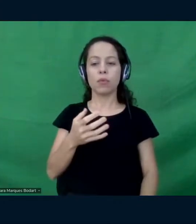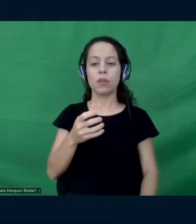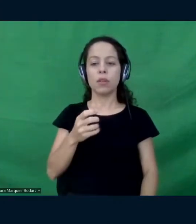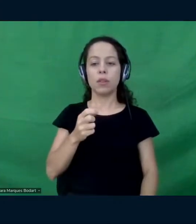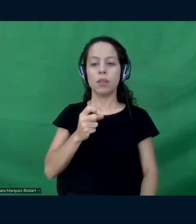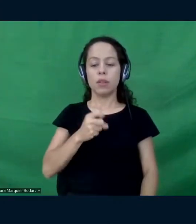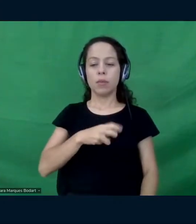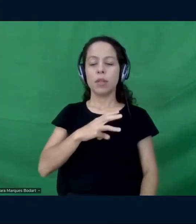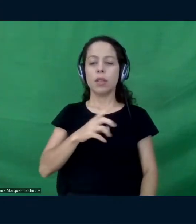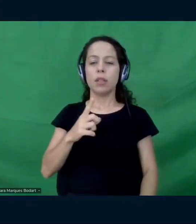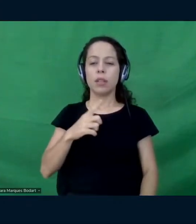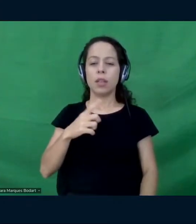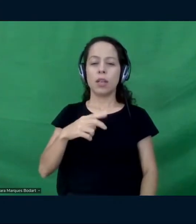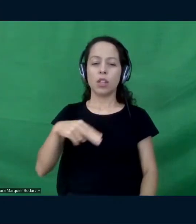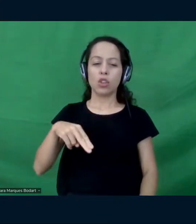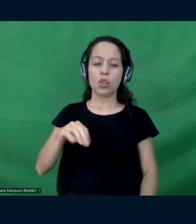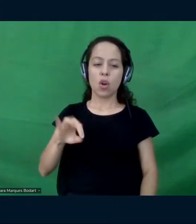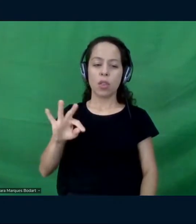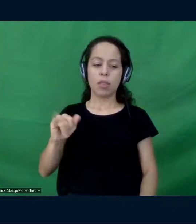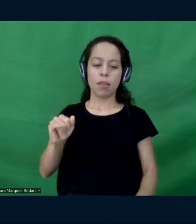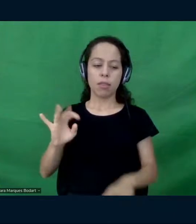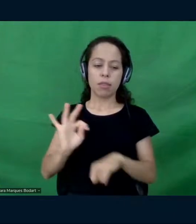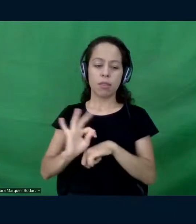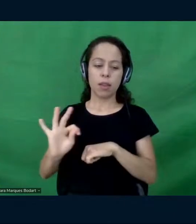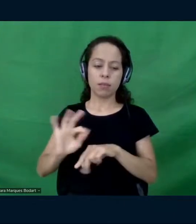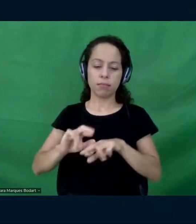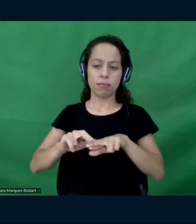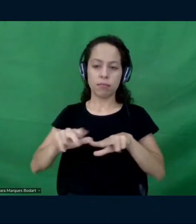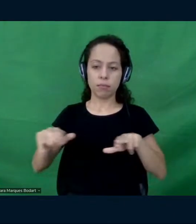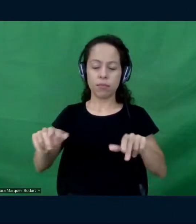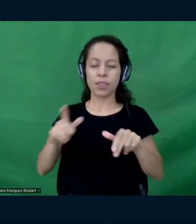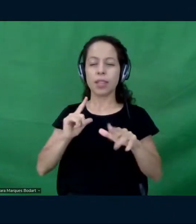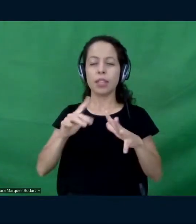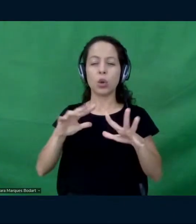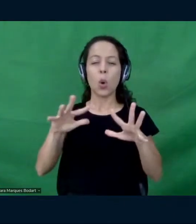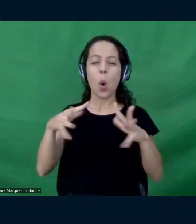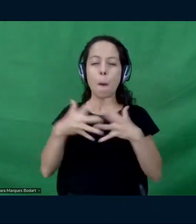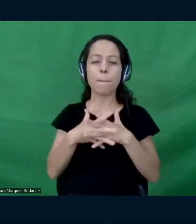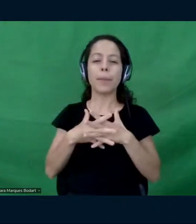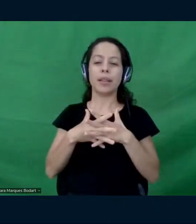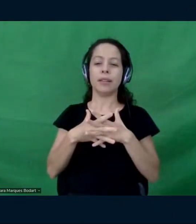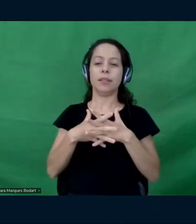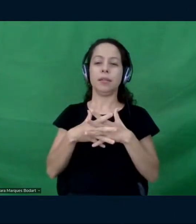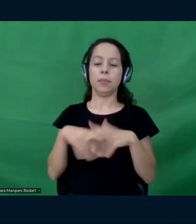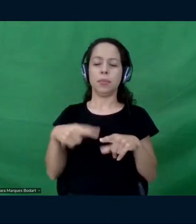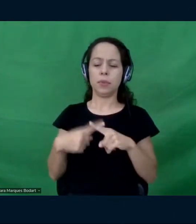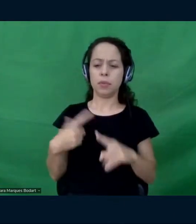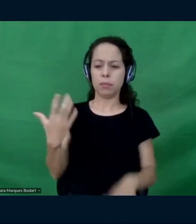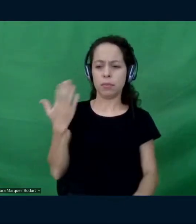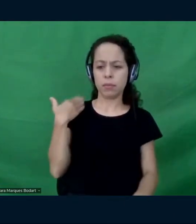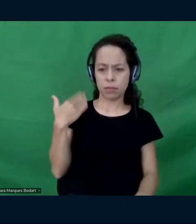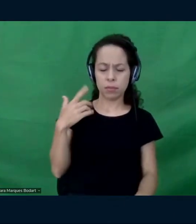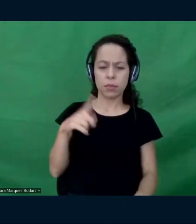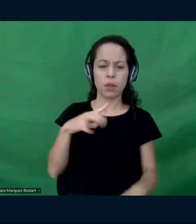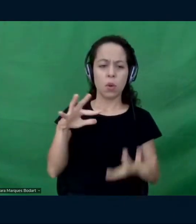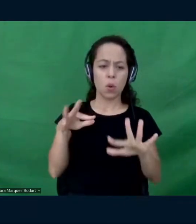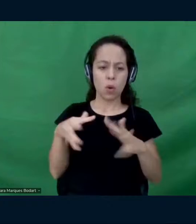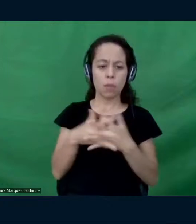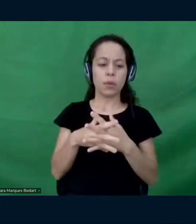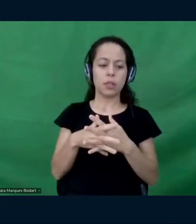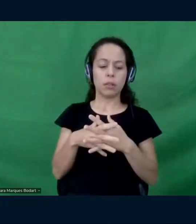muitas notas técnicas sobre esse processo. Tem uma coisa complicadíssima, porque já era complicado antes, né, que é o